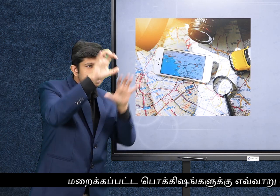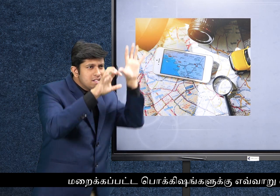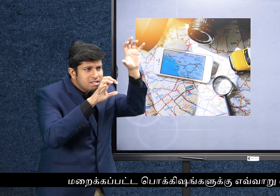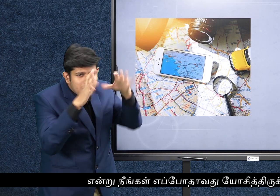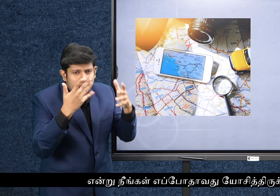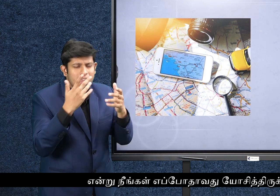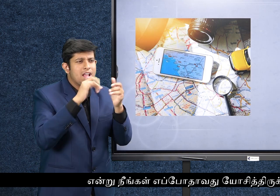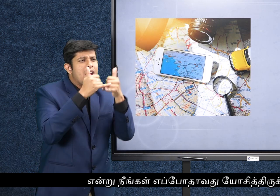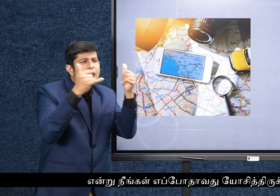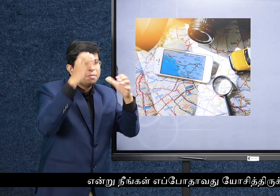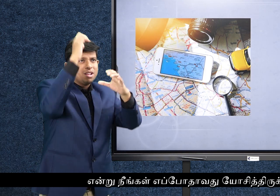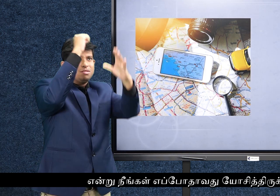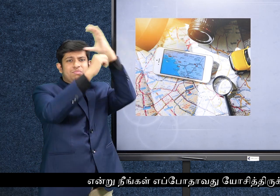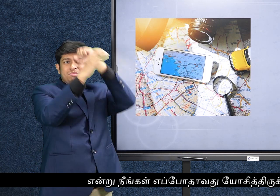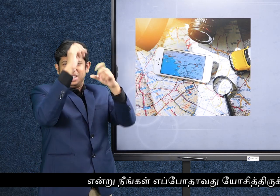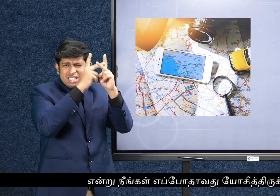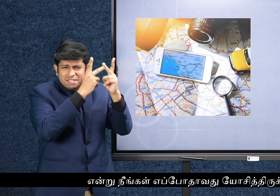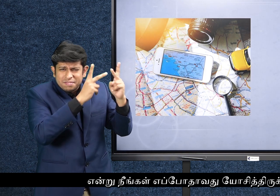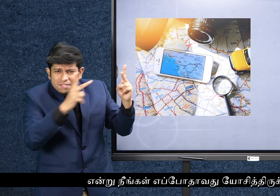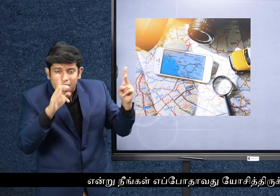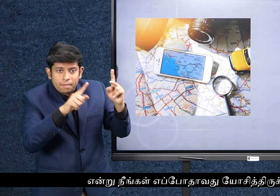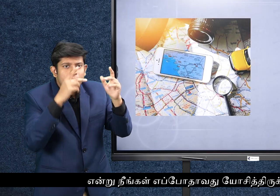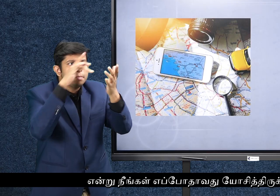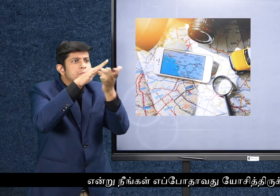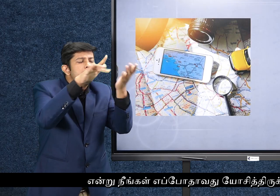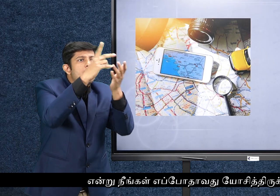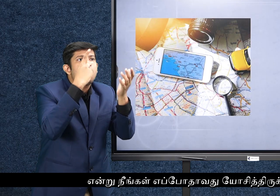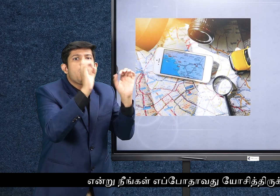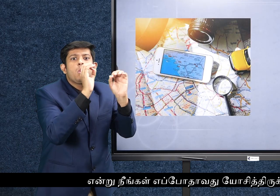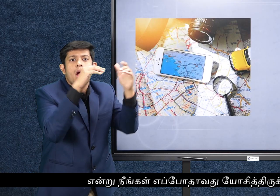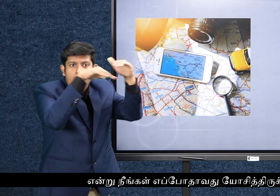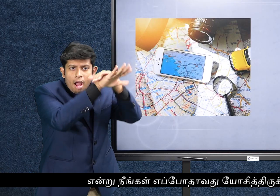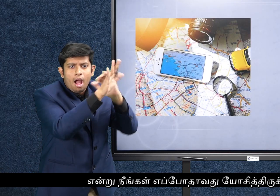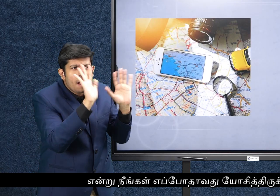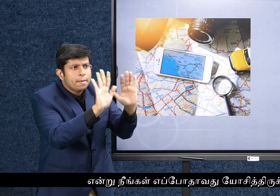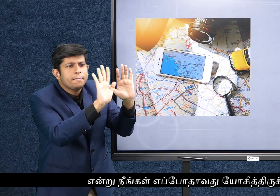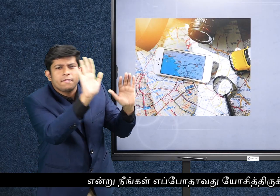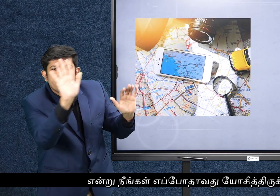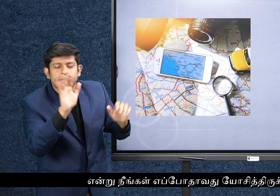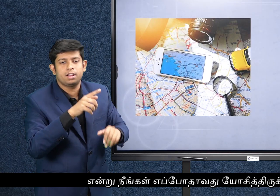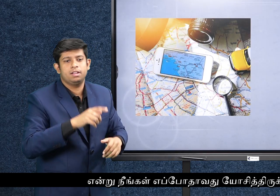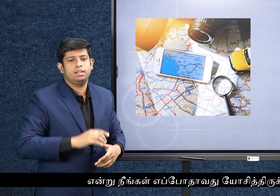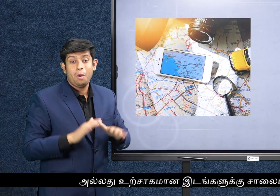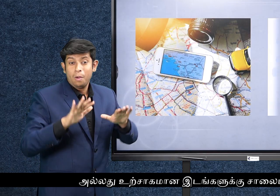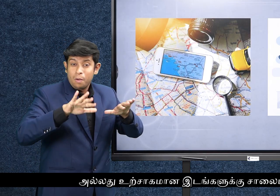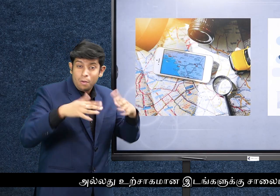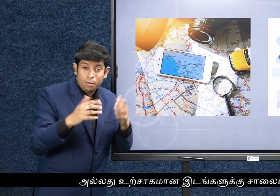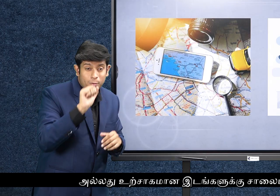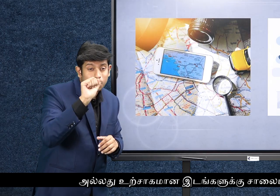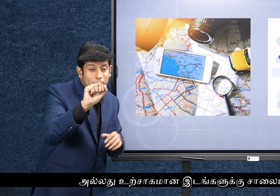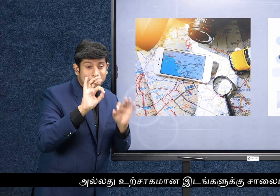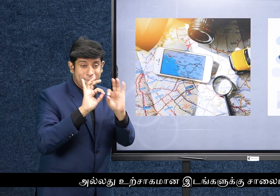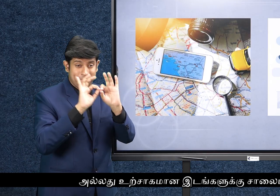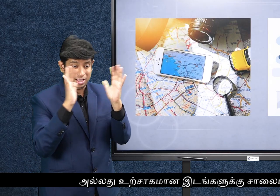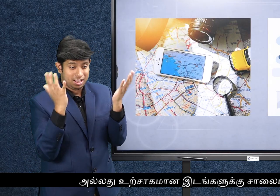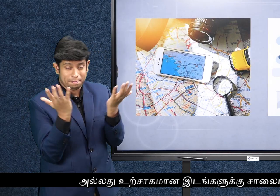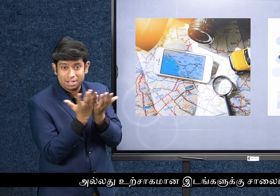என்று நீங்கள் எப்போதாவது யோசித்திருக்கிறீர்களா? அல்லது உற்சாகமான